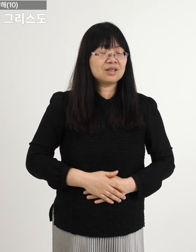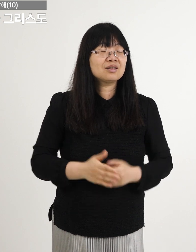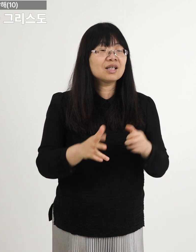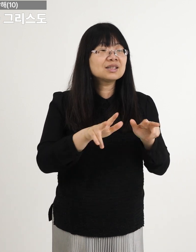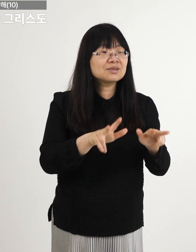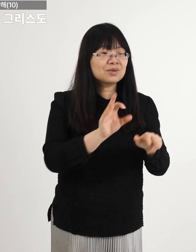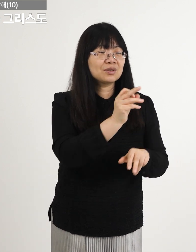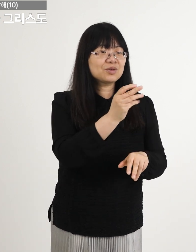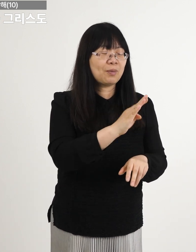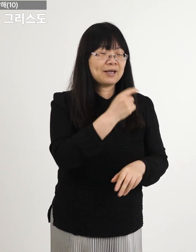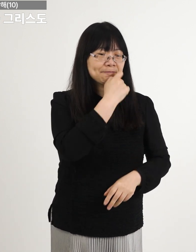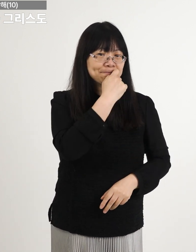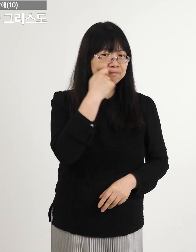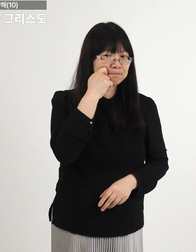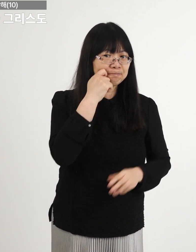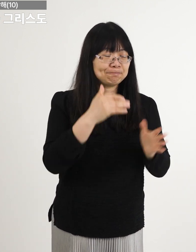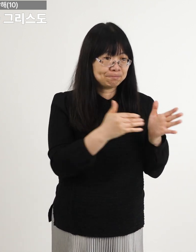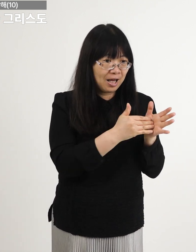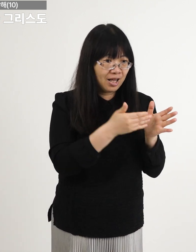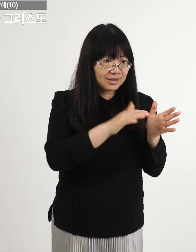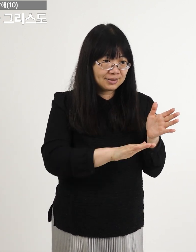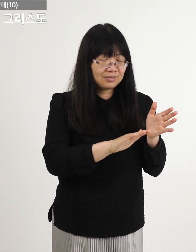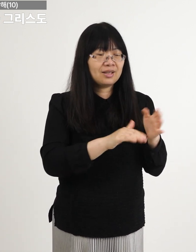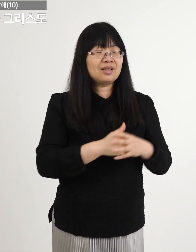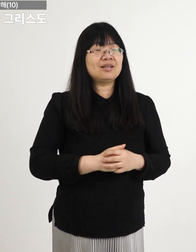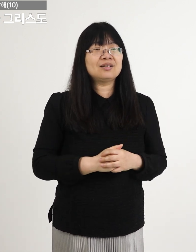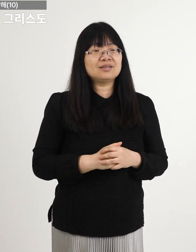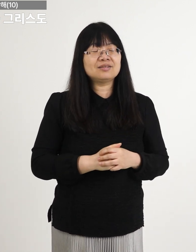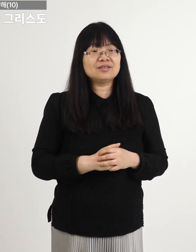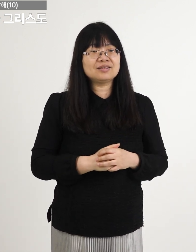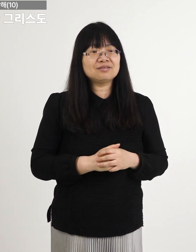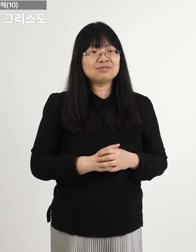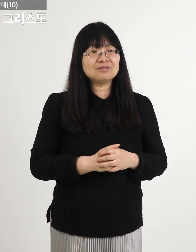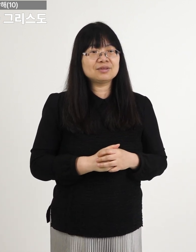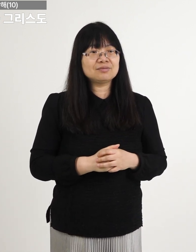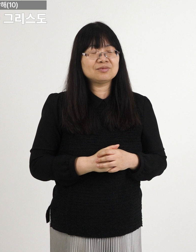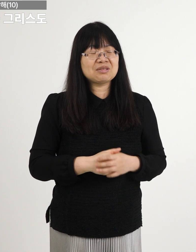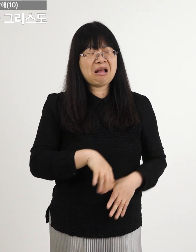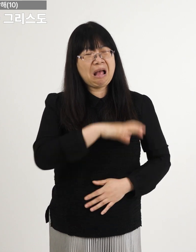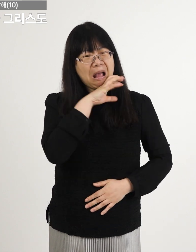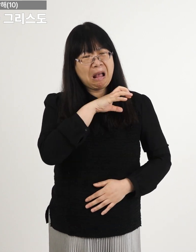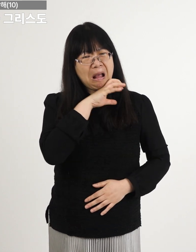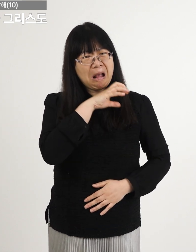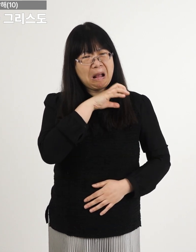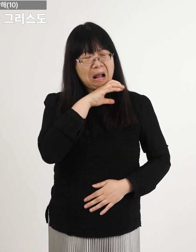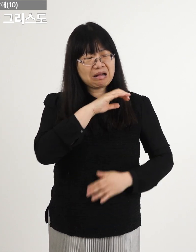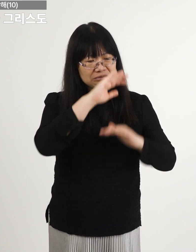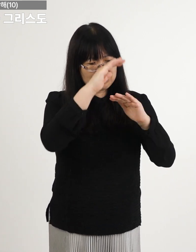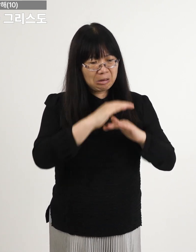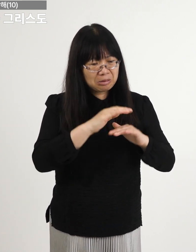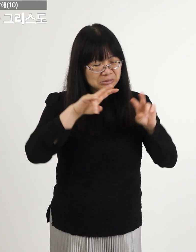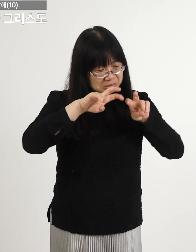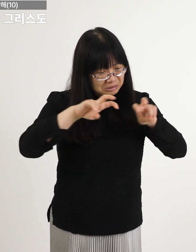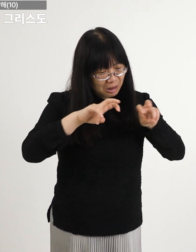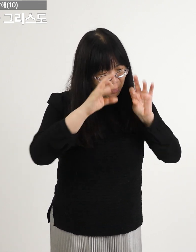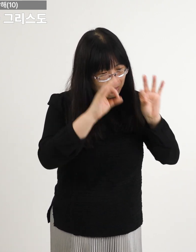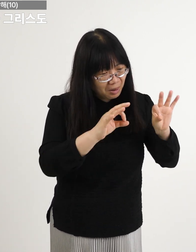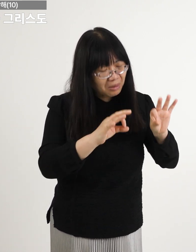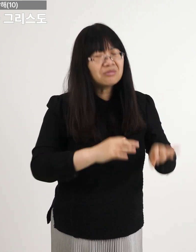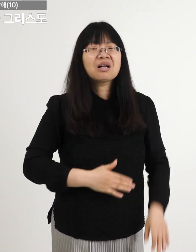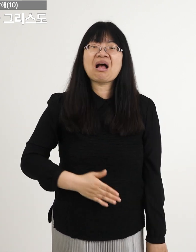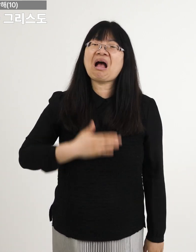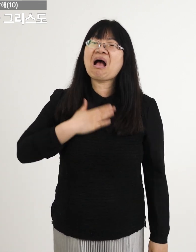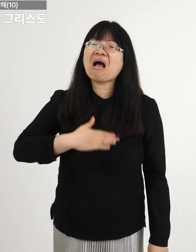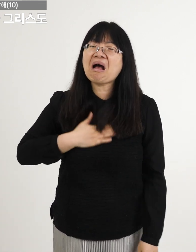했어요. 근데 욥의 입을 닫은 내용을 투덜거림을 들이다보니까 알겠어요